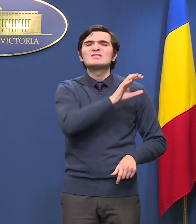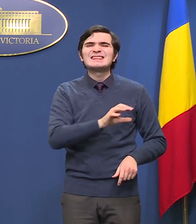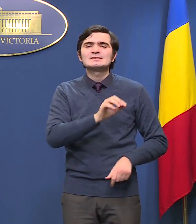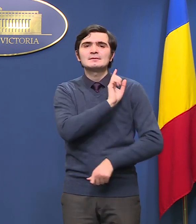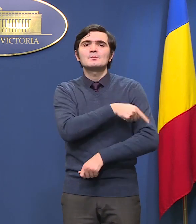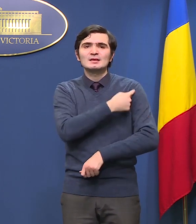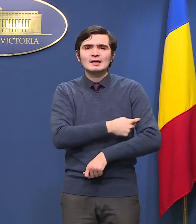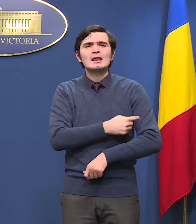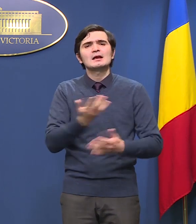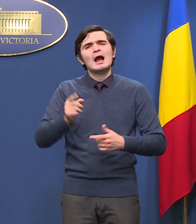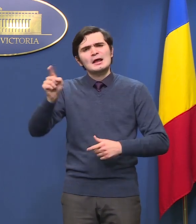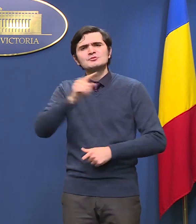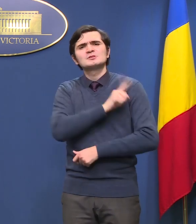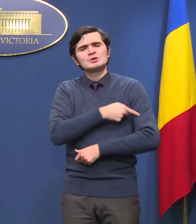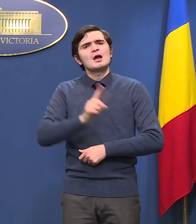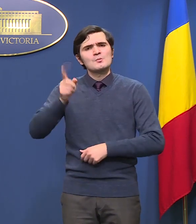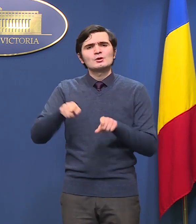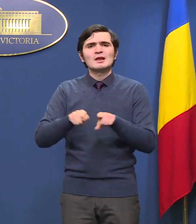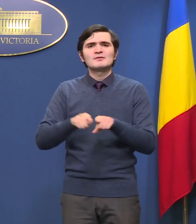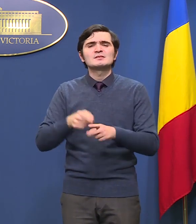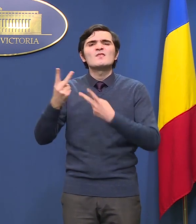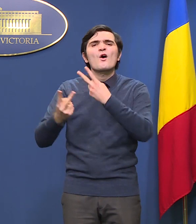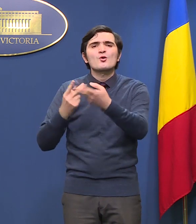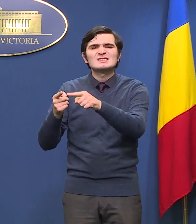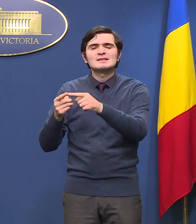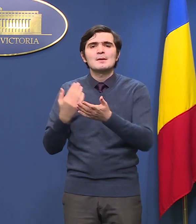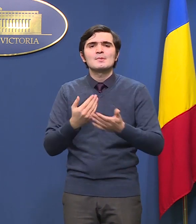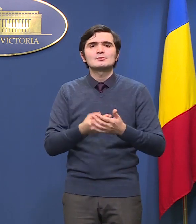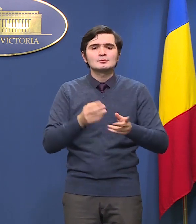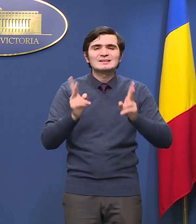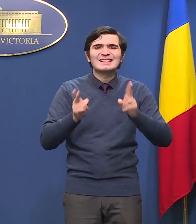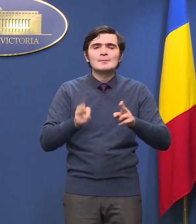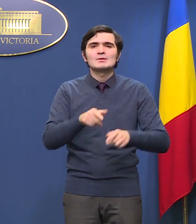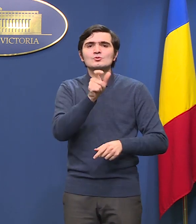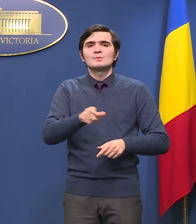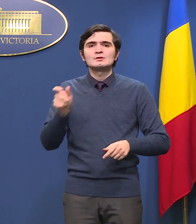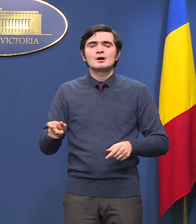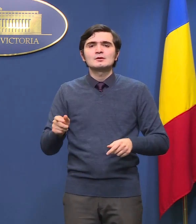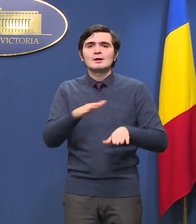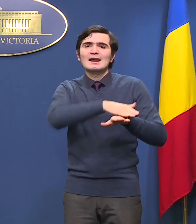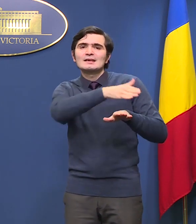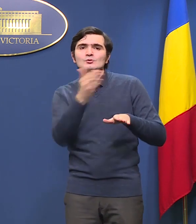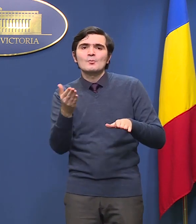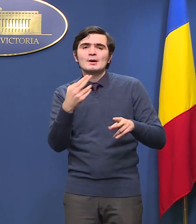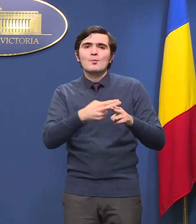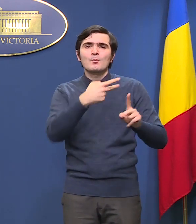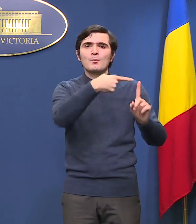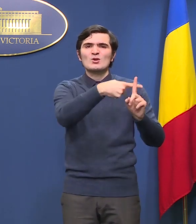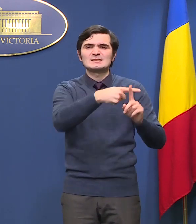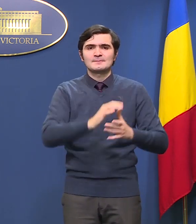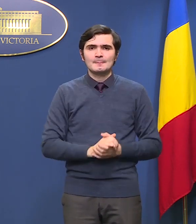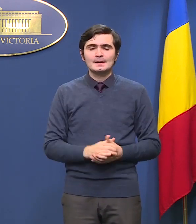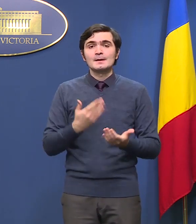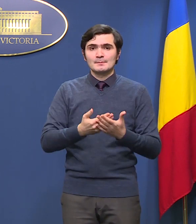exclusiv tratării persoanelor care sunt diagnosticate pozitiv. Pentru a asigura o creștere